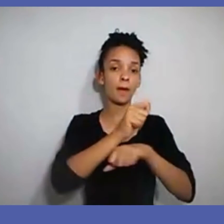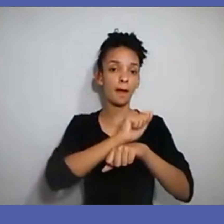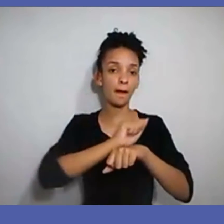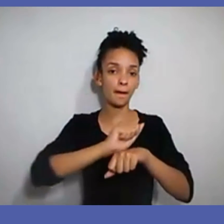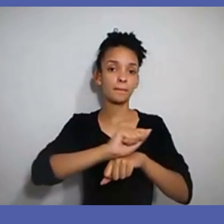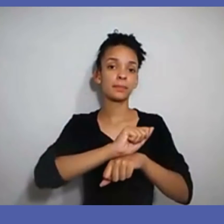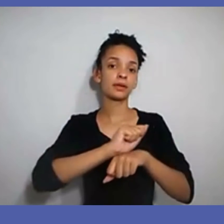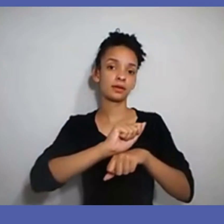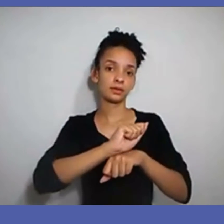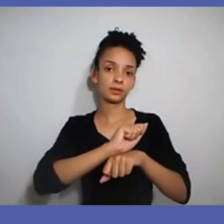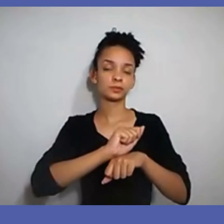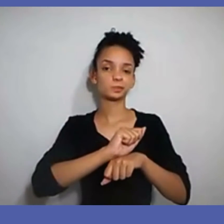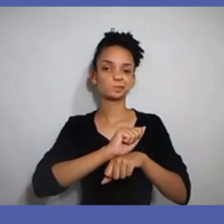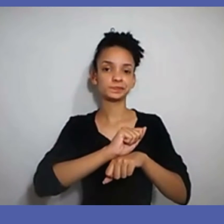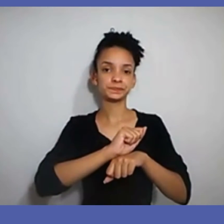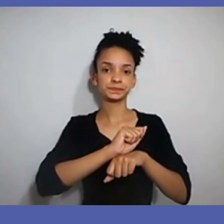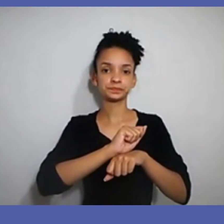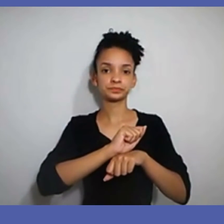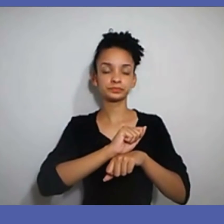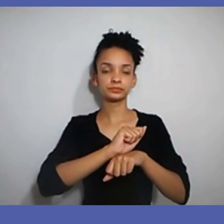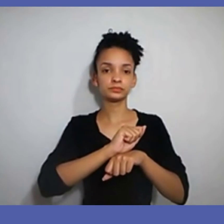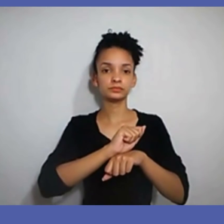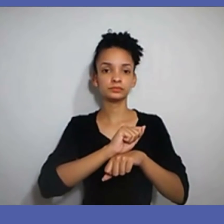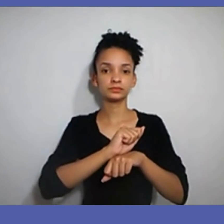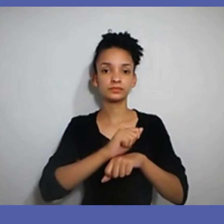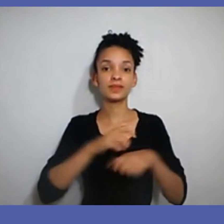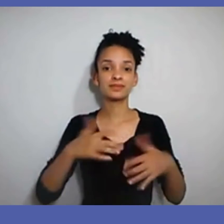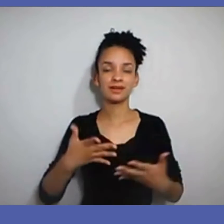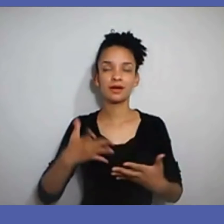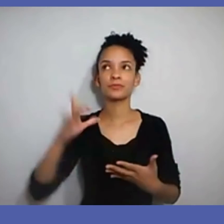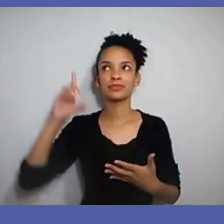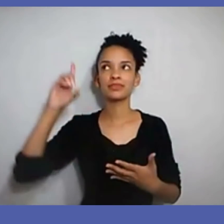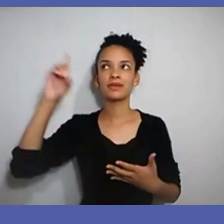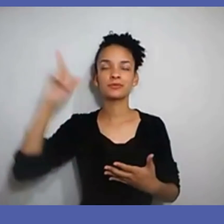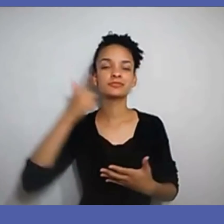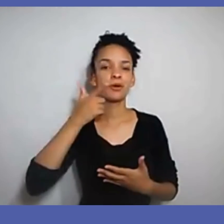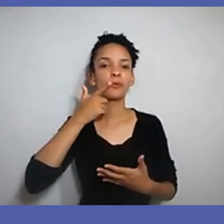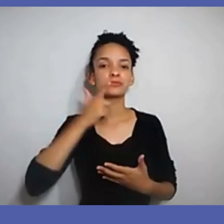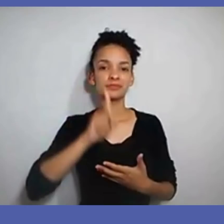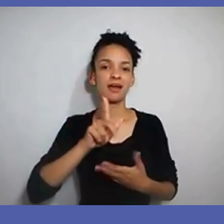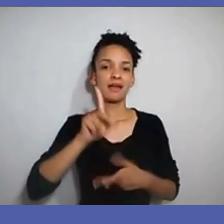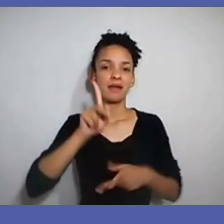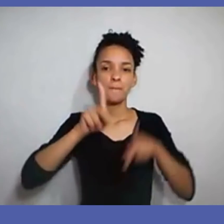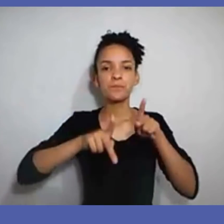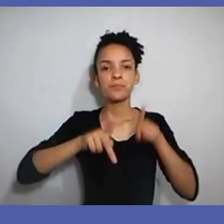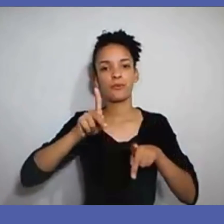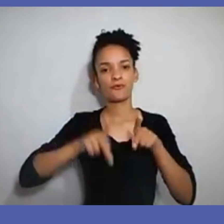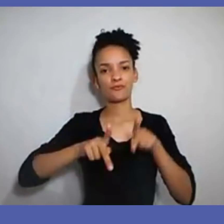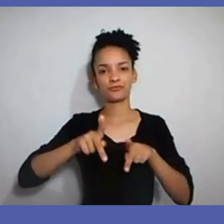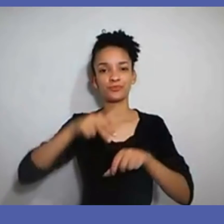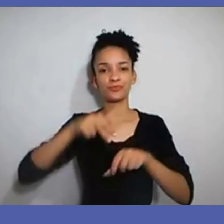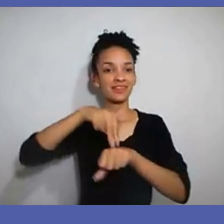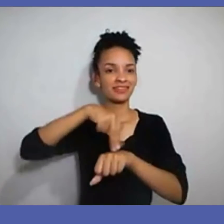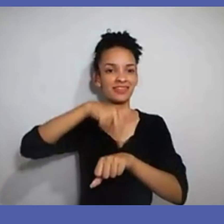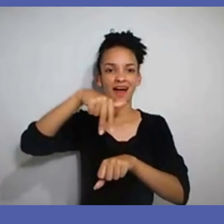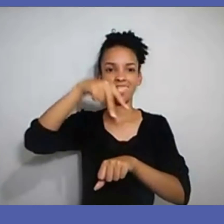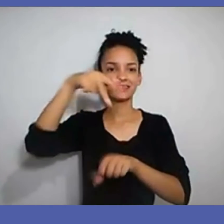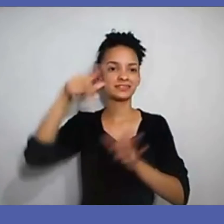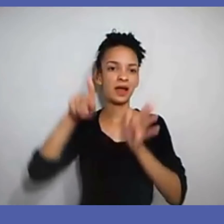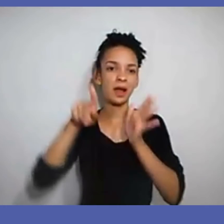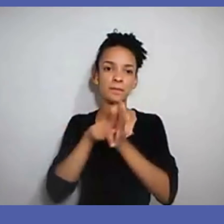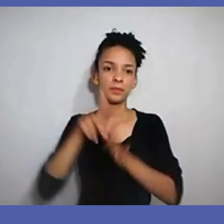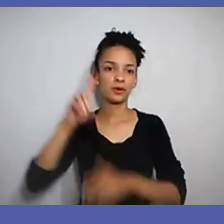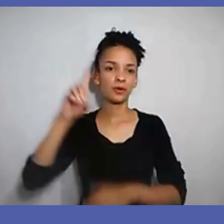Abraão, irmãos, ele então consegue um povo, uma nação. E esse povo foi